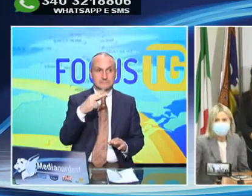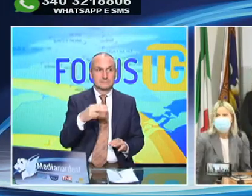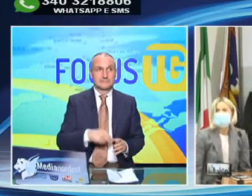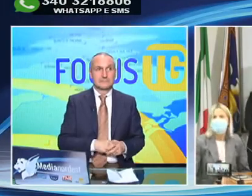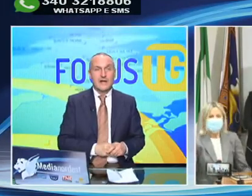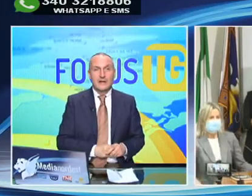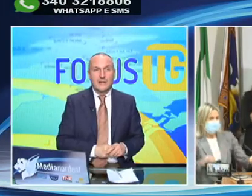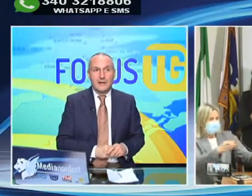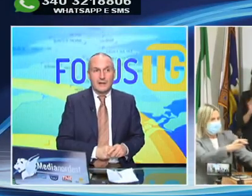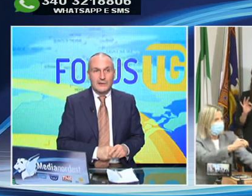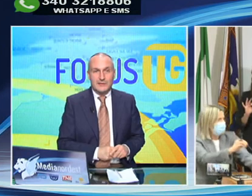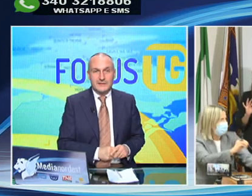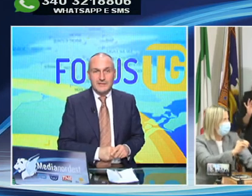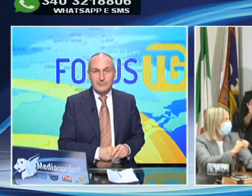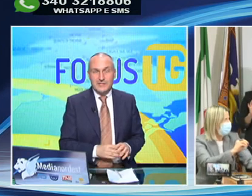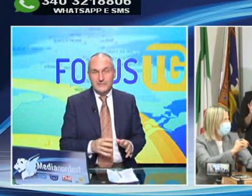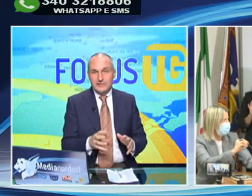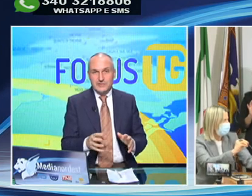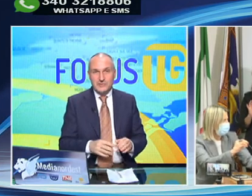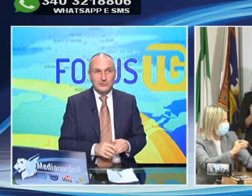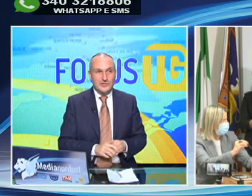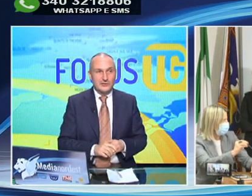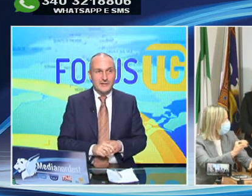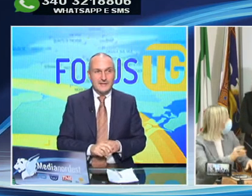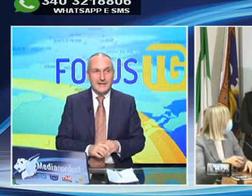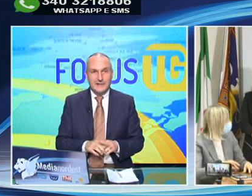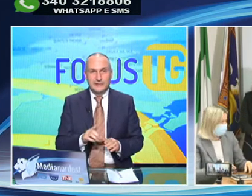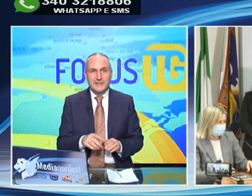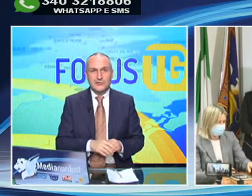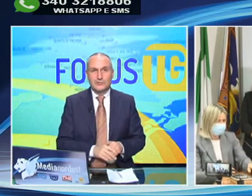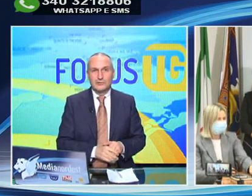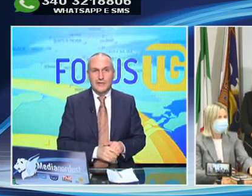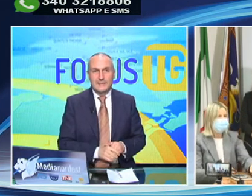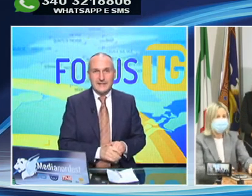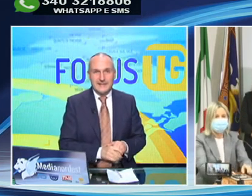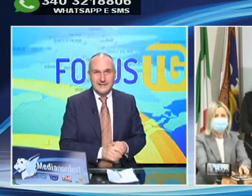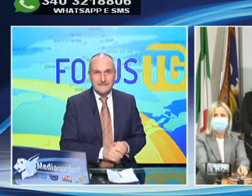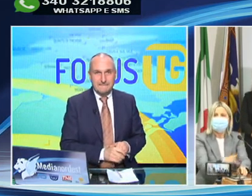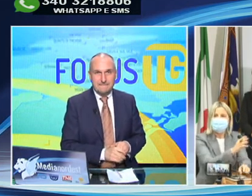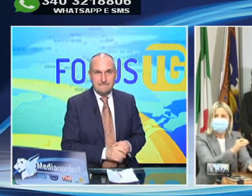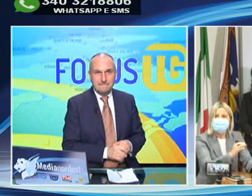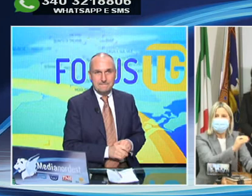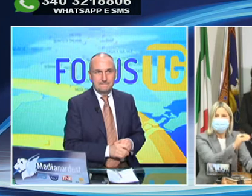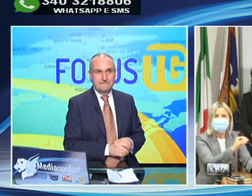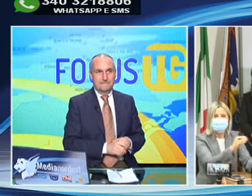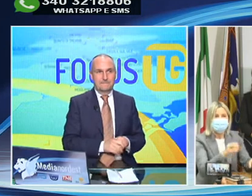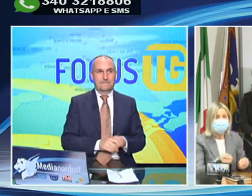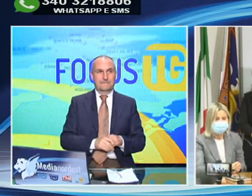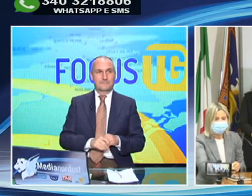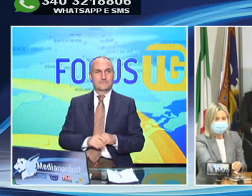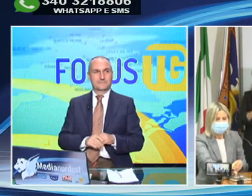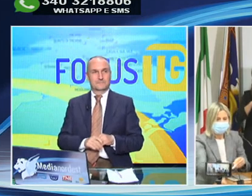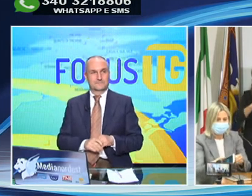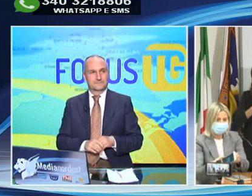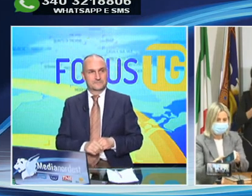queste celebrazioni sono fattibili. Allora tagliamo il servizio, ma insomma il concetto era chiaro, linea subito a Marghera. Oggi ci hanno